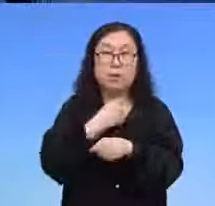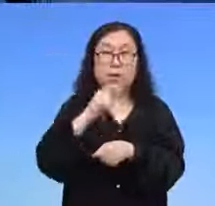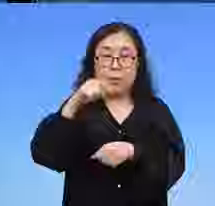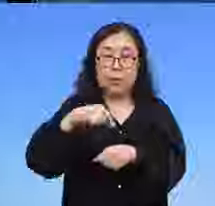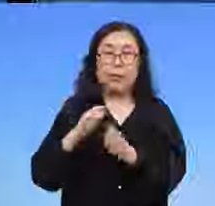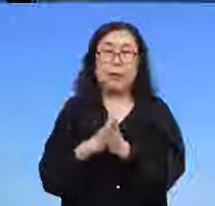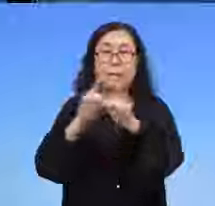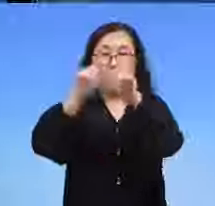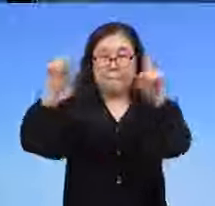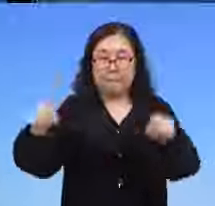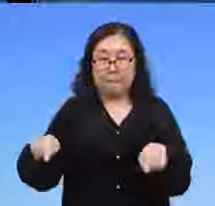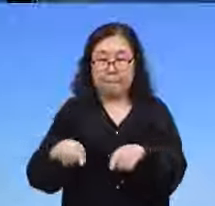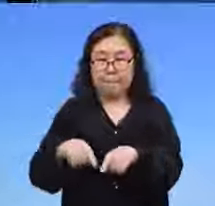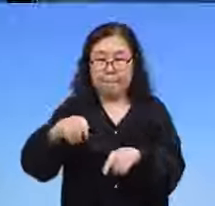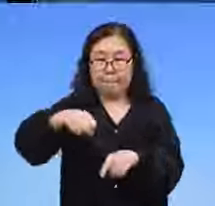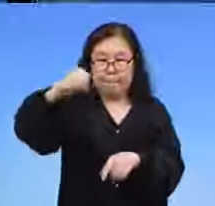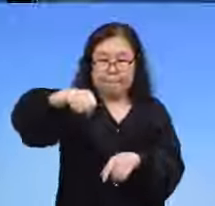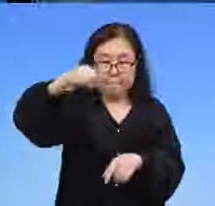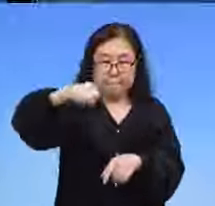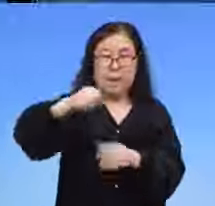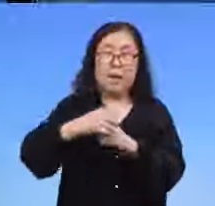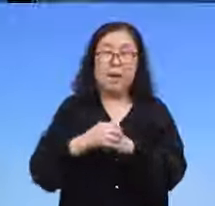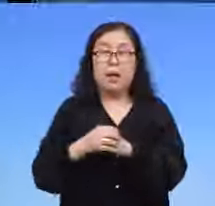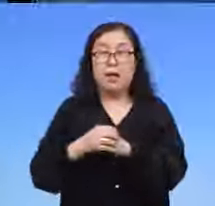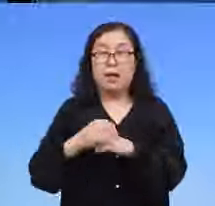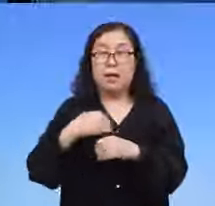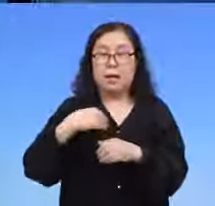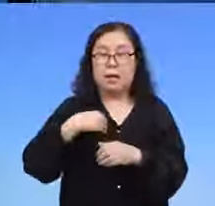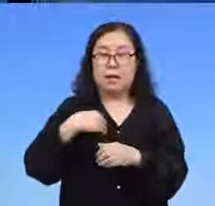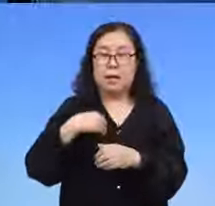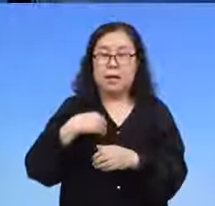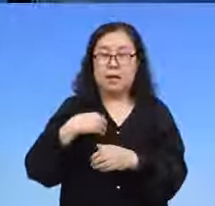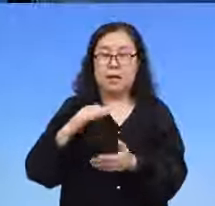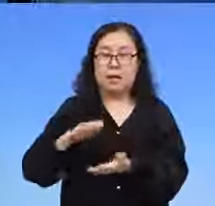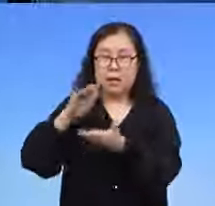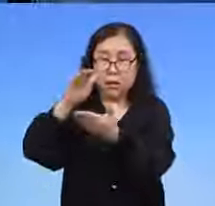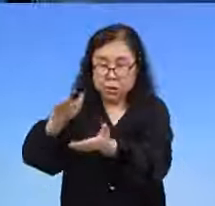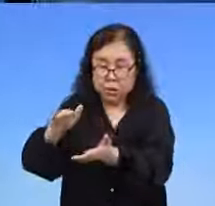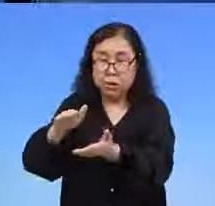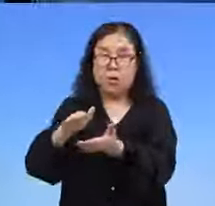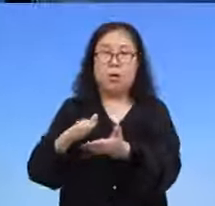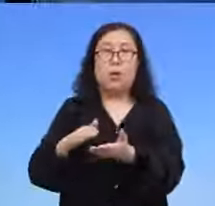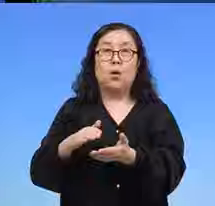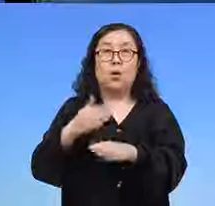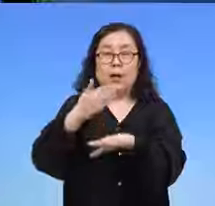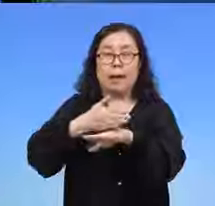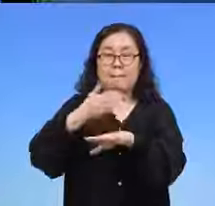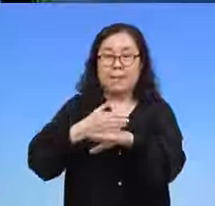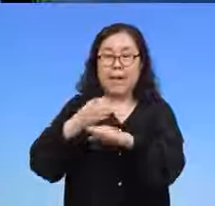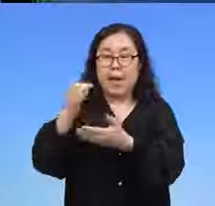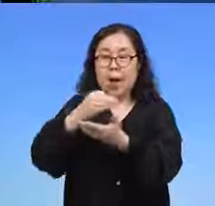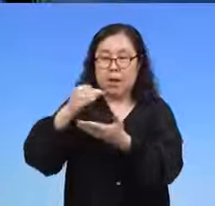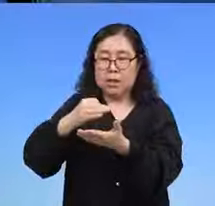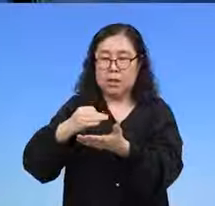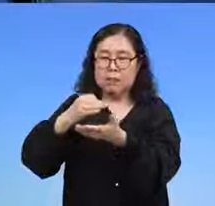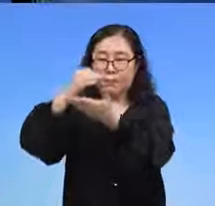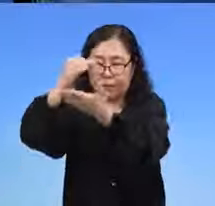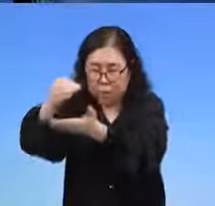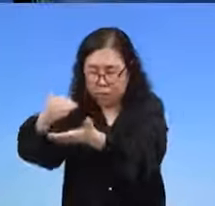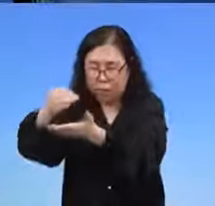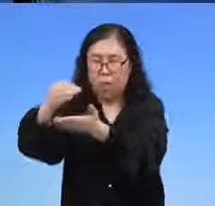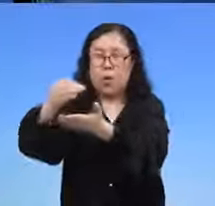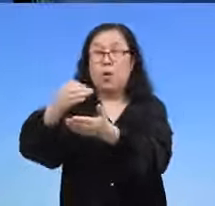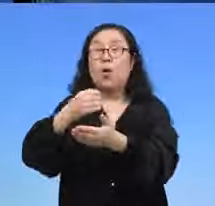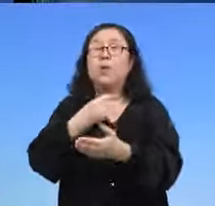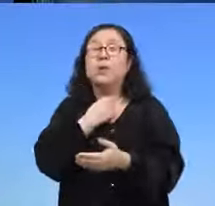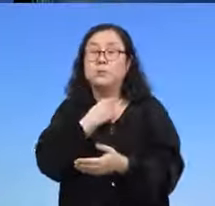건네시면서 교회에 헌금을 전달하길 원하셔서 기다리셨다는 말씀을 하시고는 돌아가셨습니다. 여러분, 그 장면이